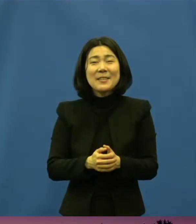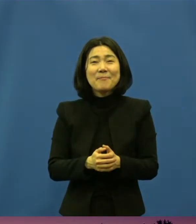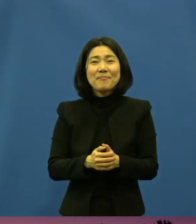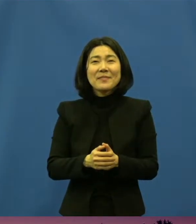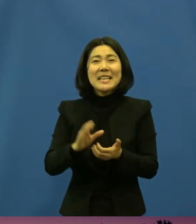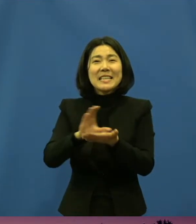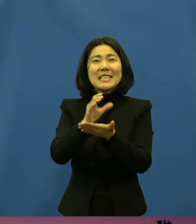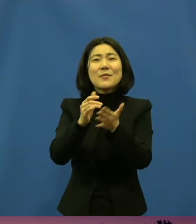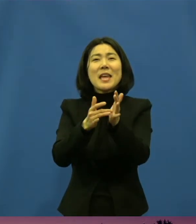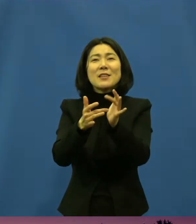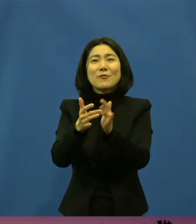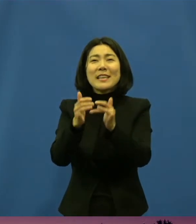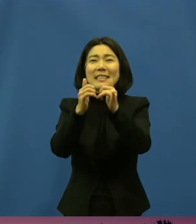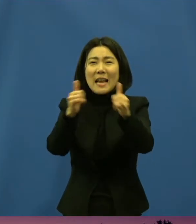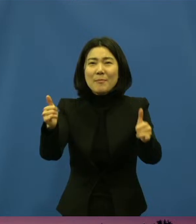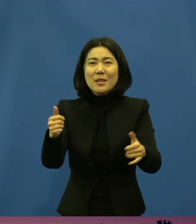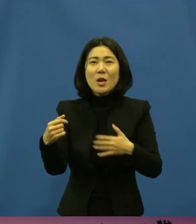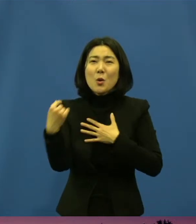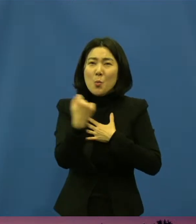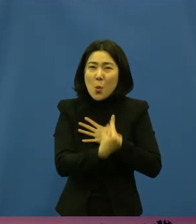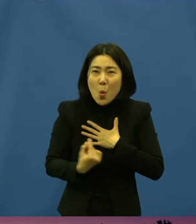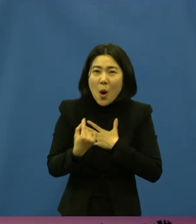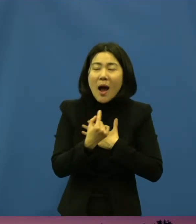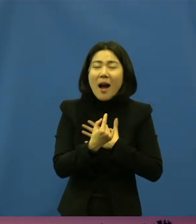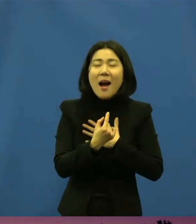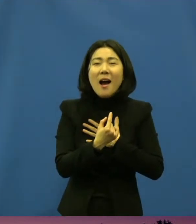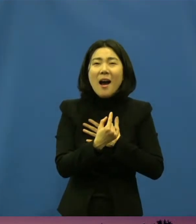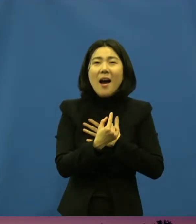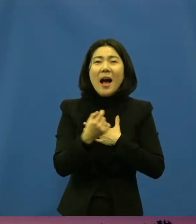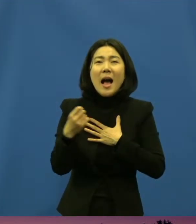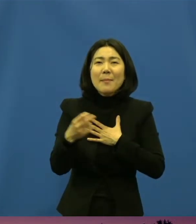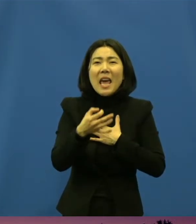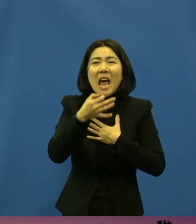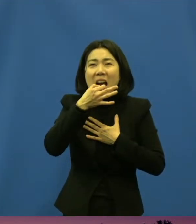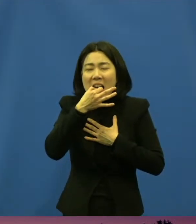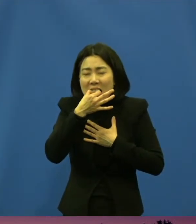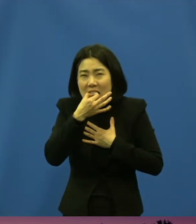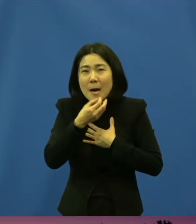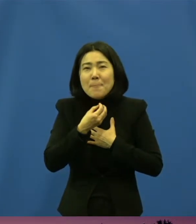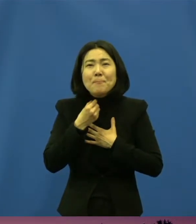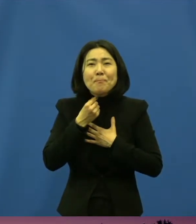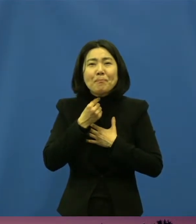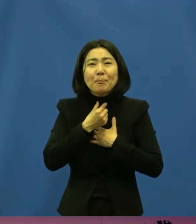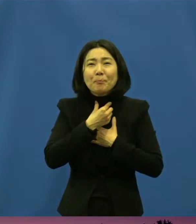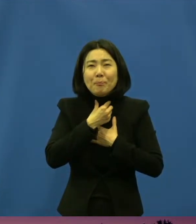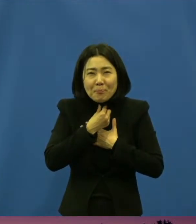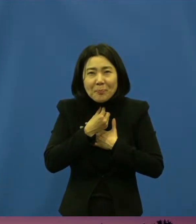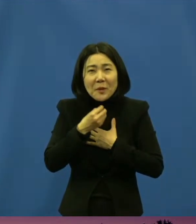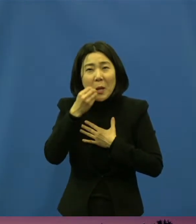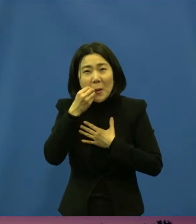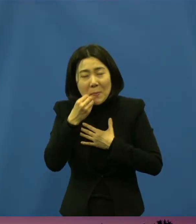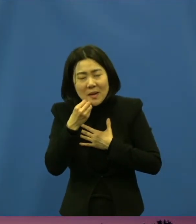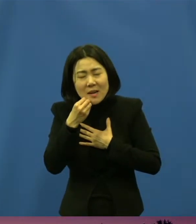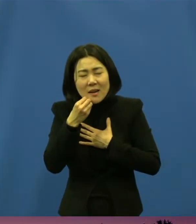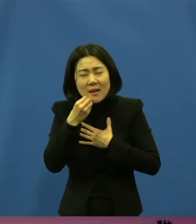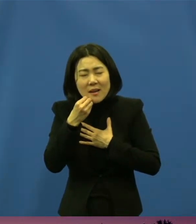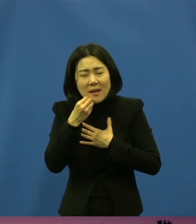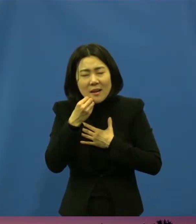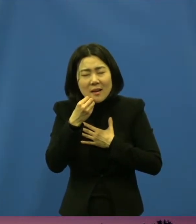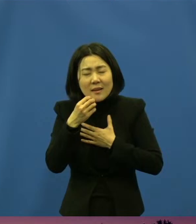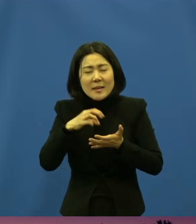그리스도 예수의 사람들은 육체와 함께 그 정욕과 탐심을 십자가에 못